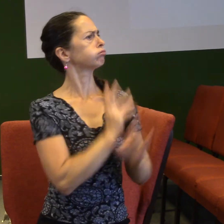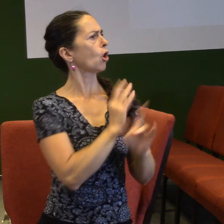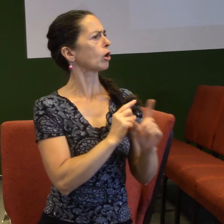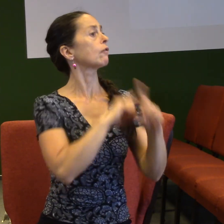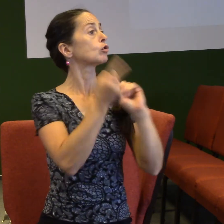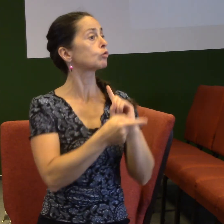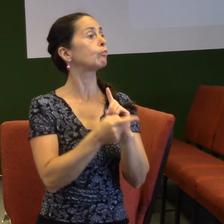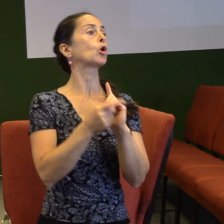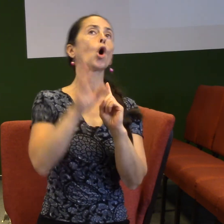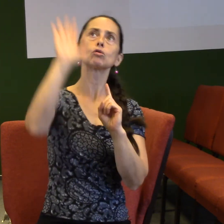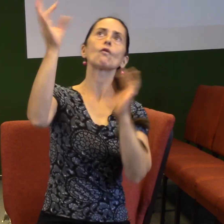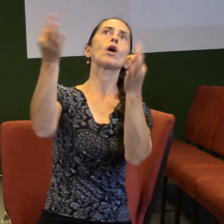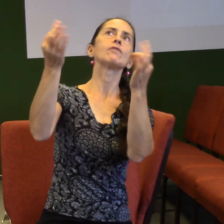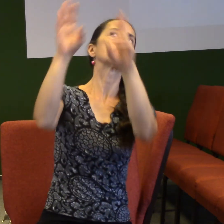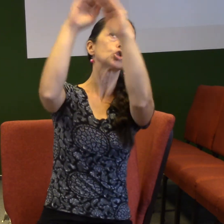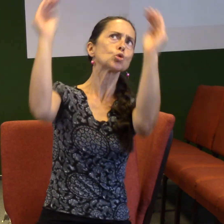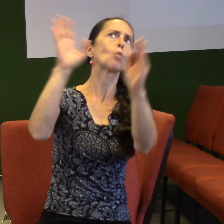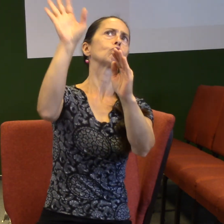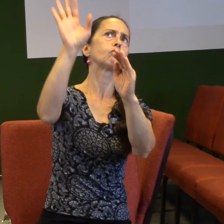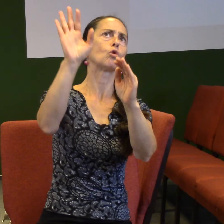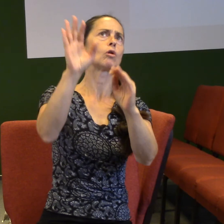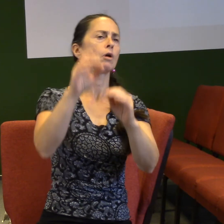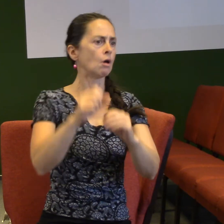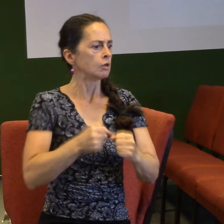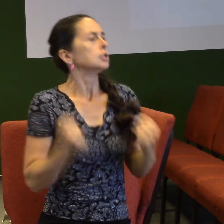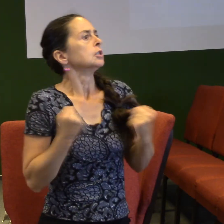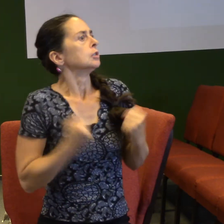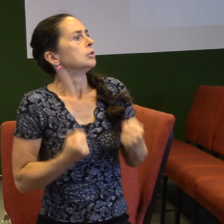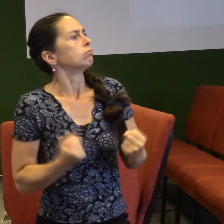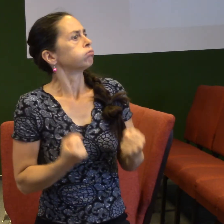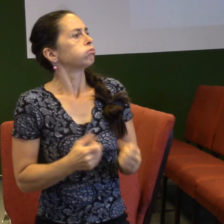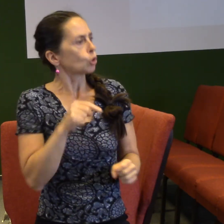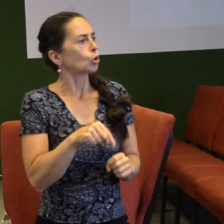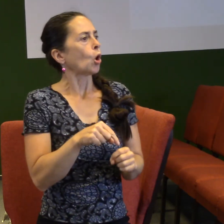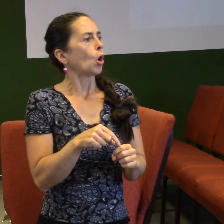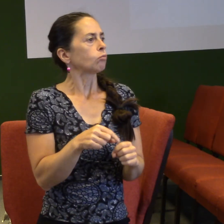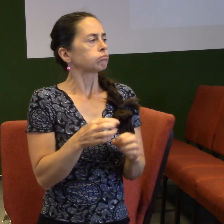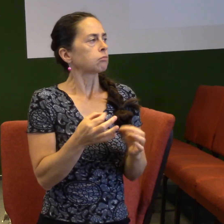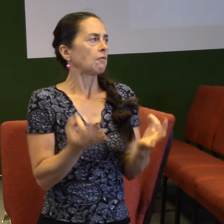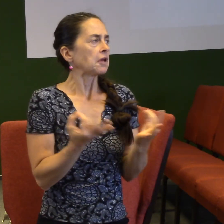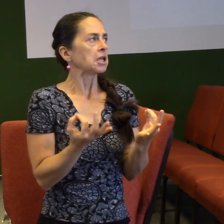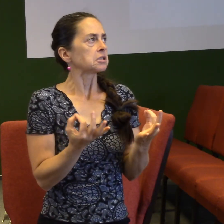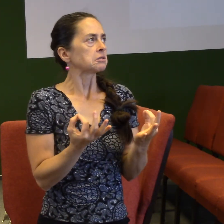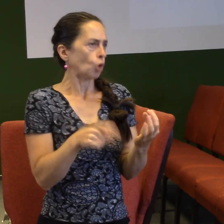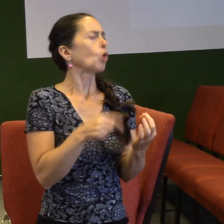A to je něco, to je něco, co prostě chci, aby